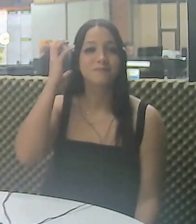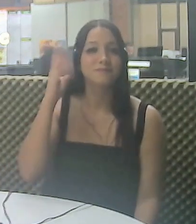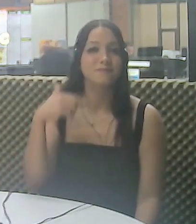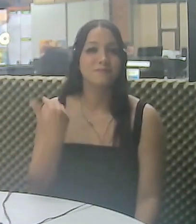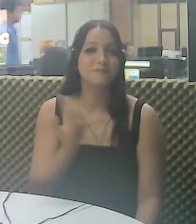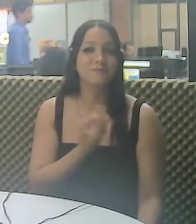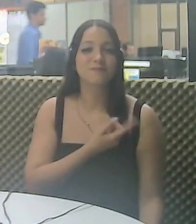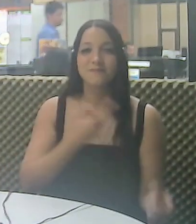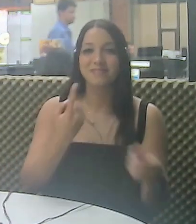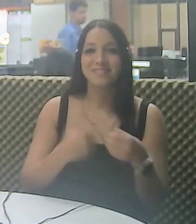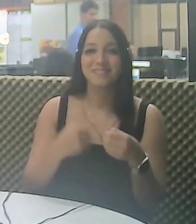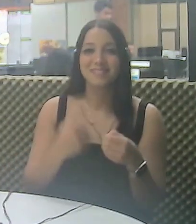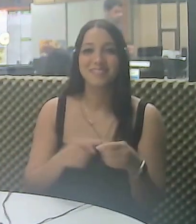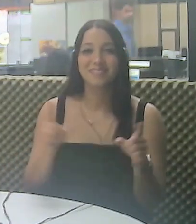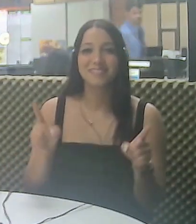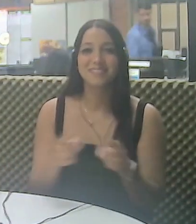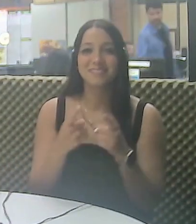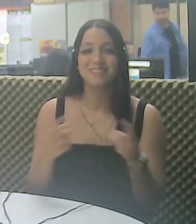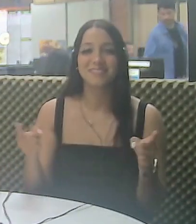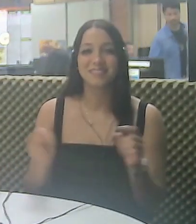Rádio Nossa Cidade.